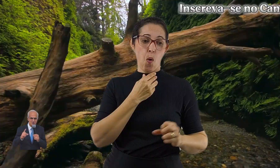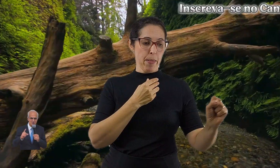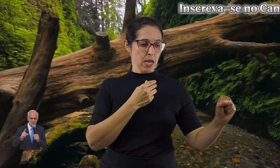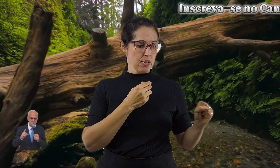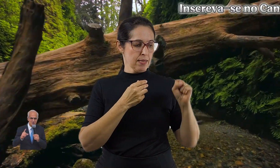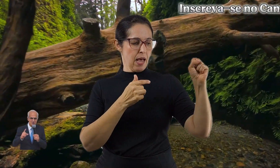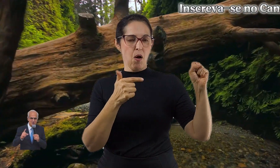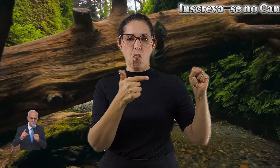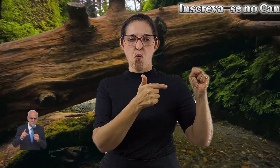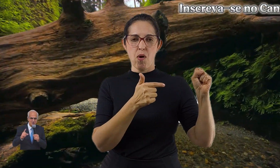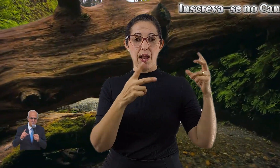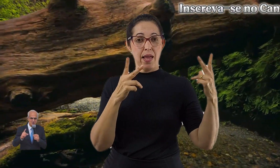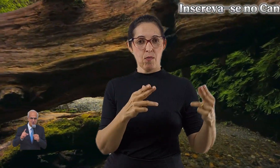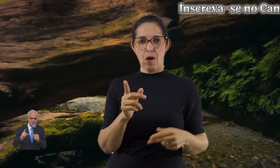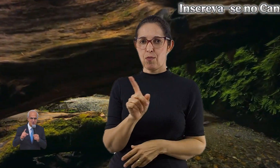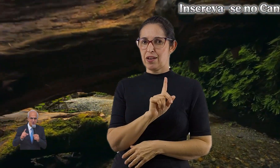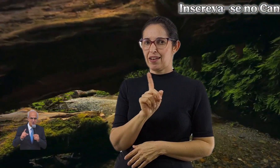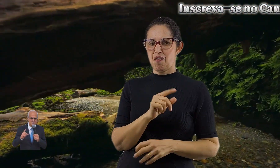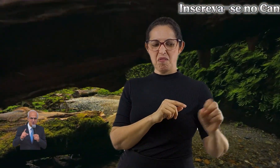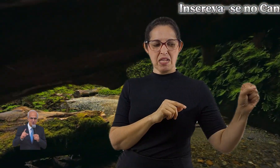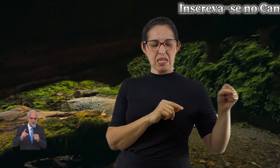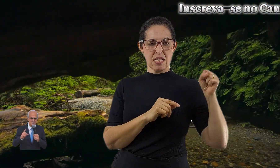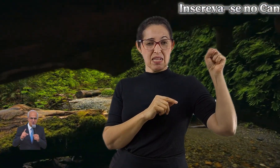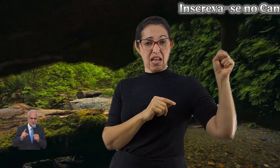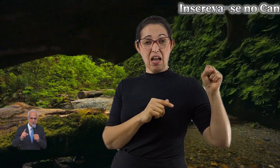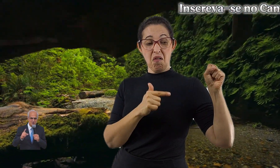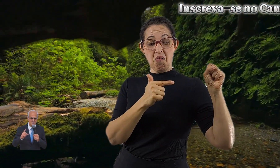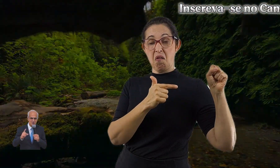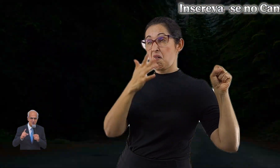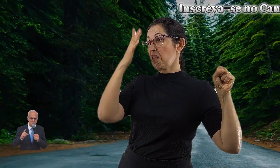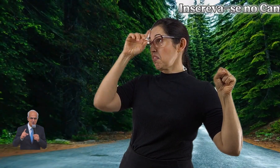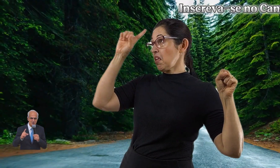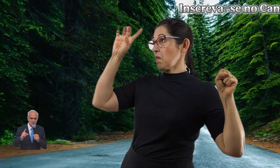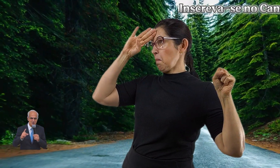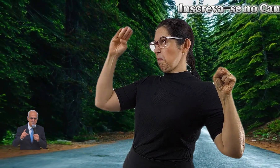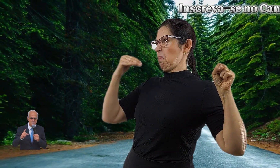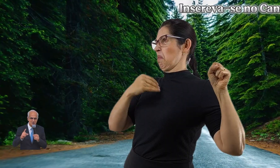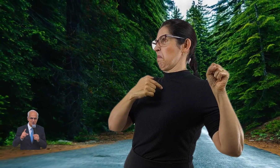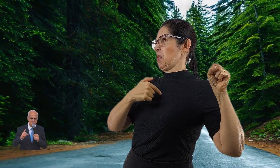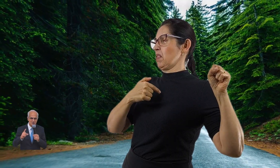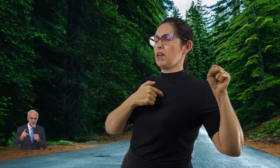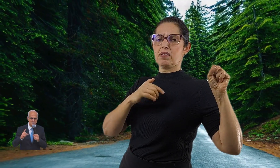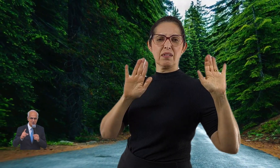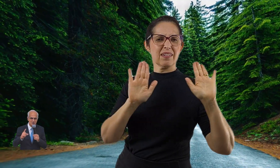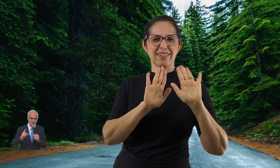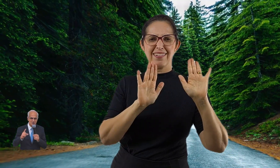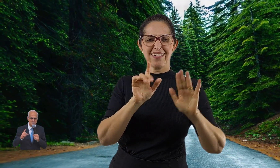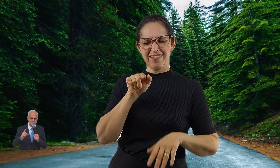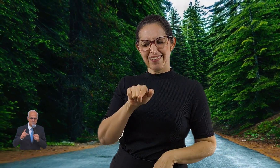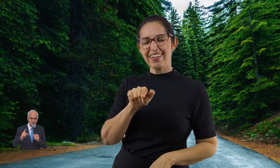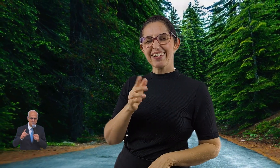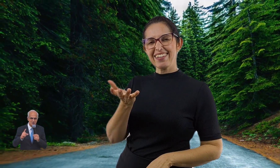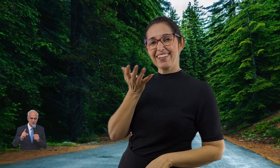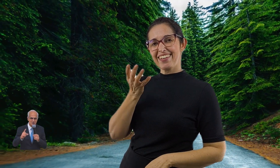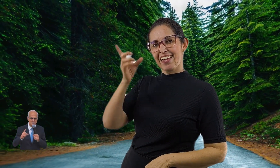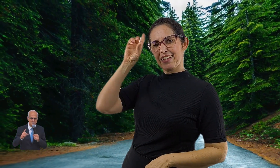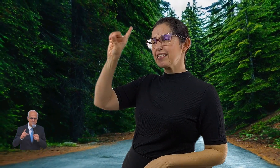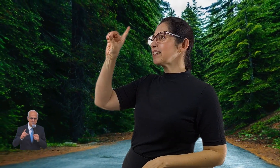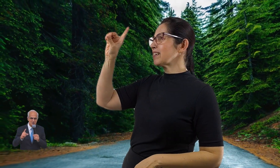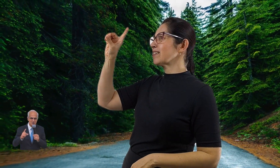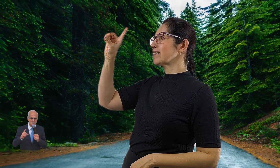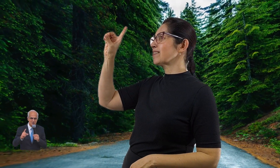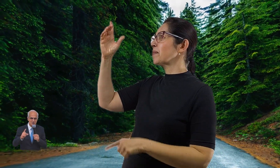Deus que cumprisse o querer de Saul, mas era um homem buscando o conhecimento da mente de Deus, de